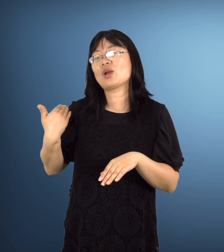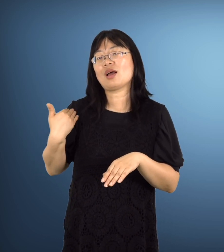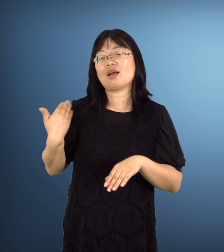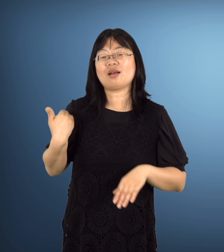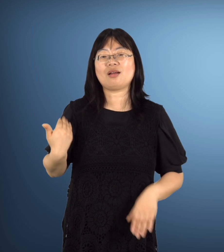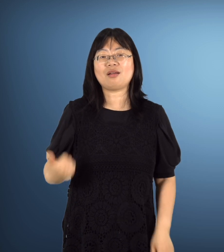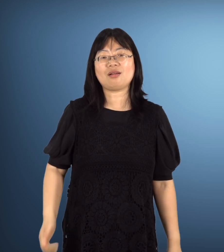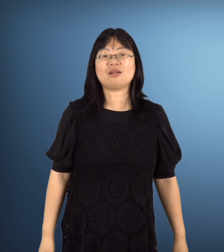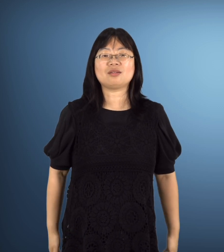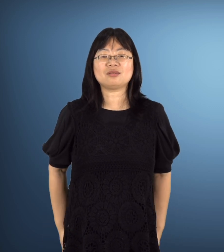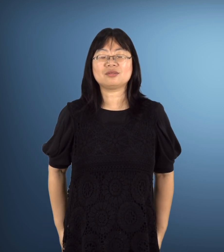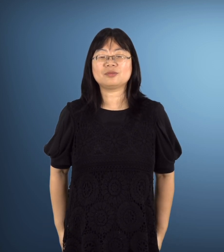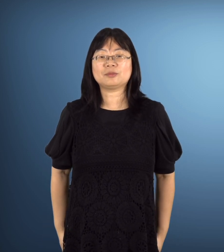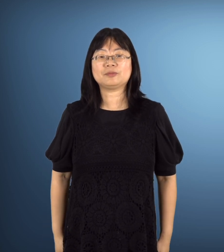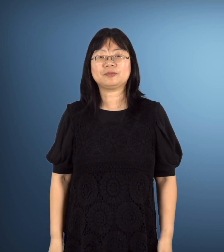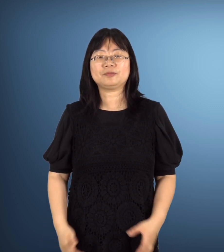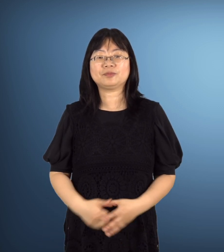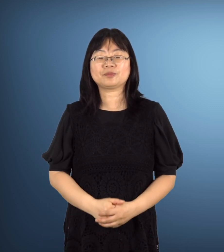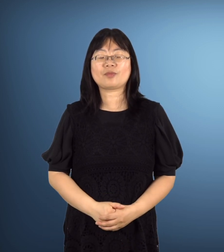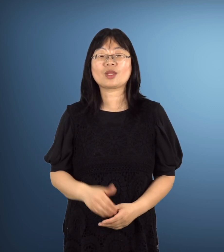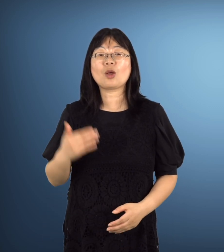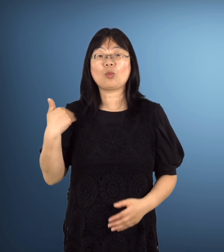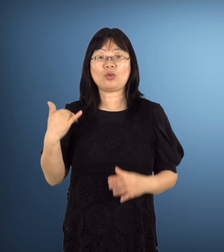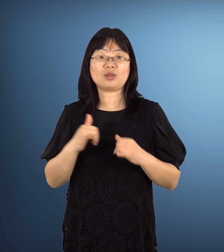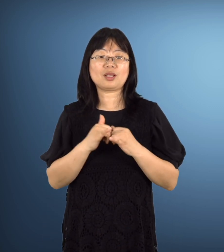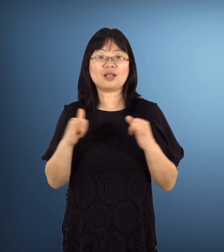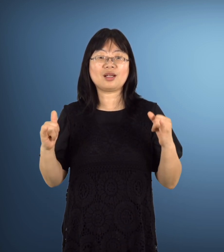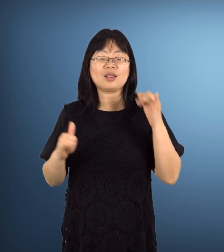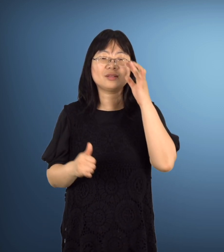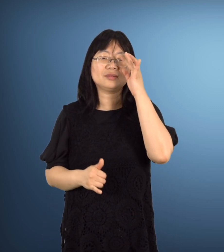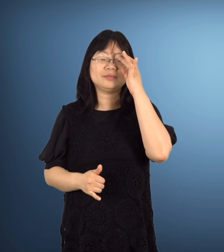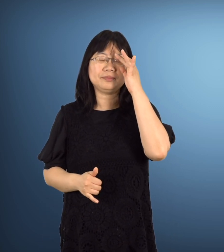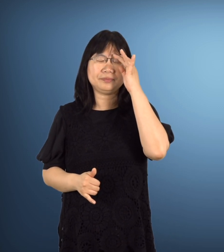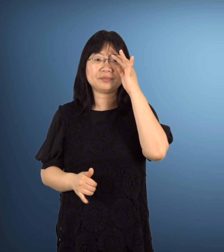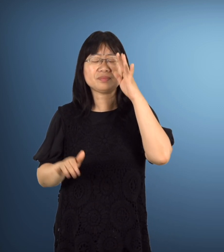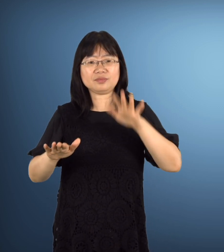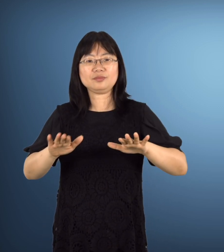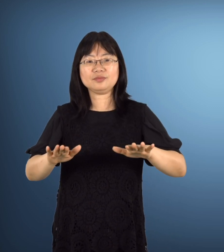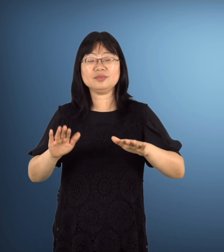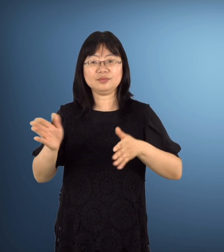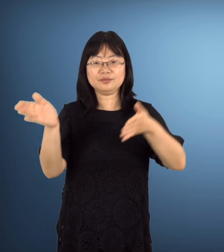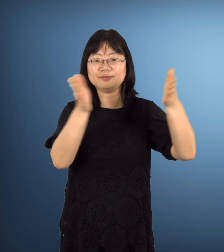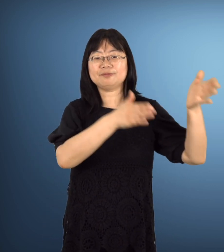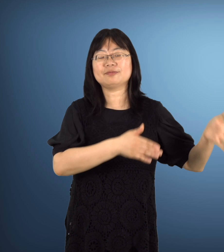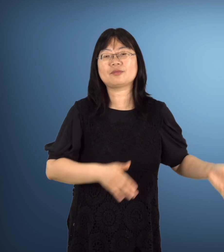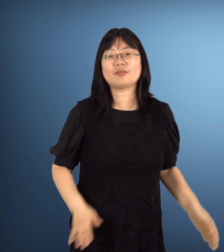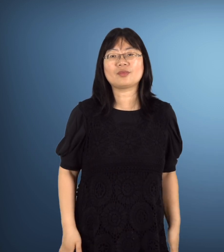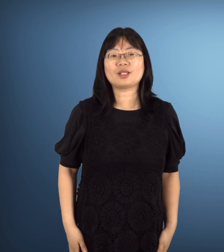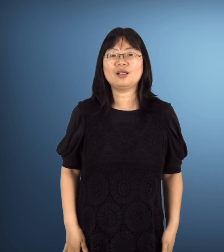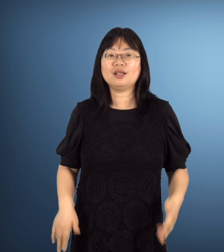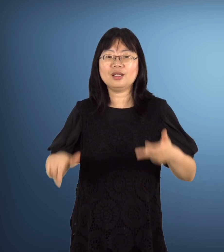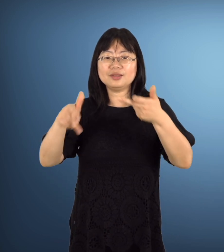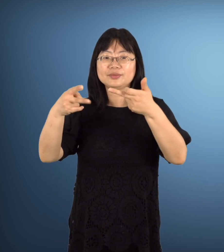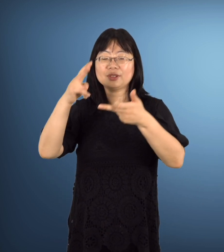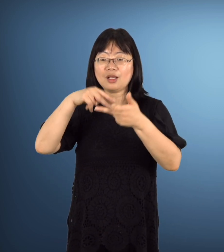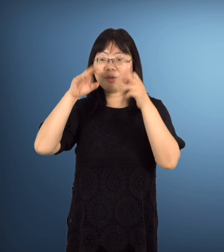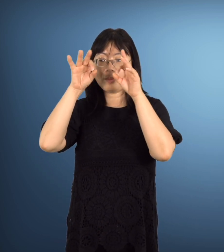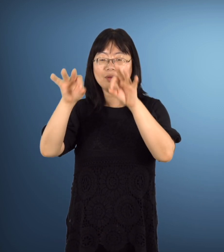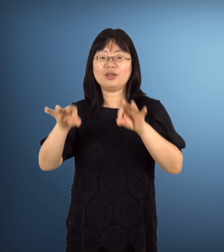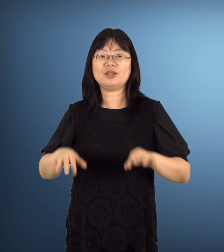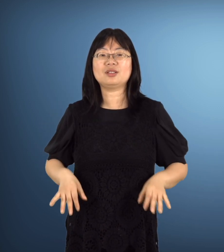사람입니까? 예, 모르고 있는 사람이에요. 자, 다음 절 17절을